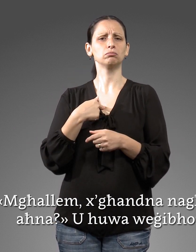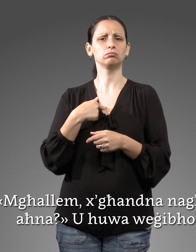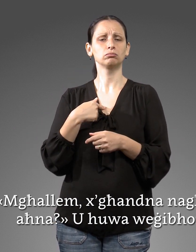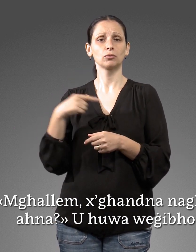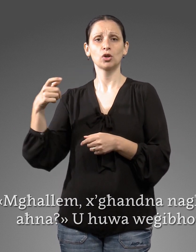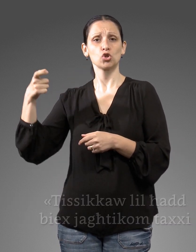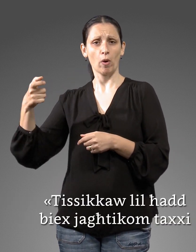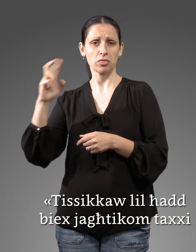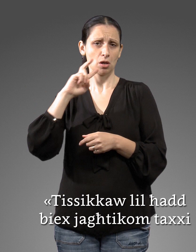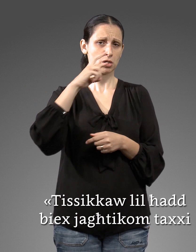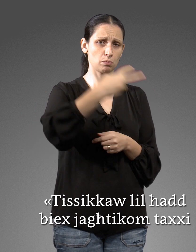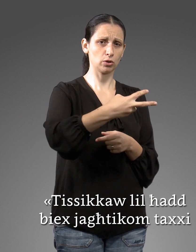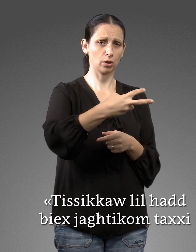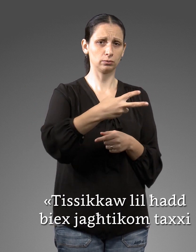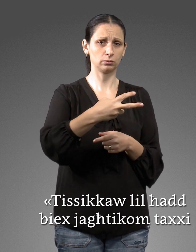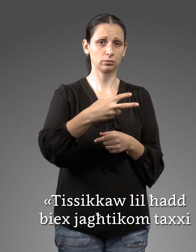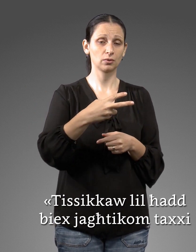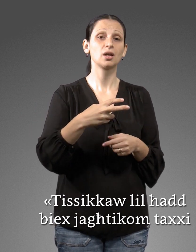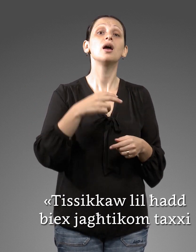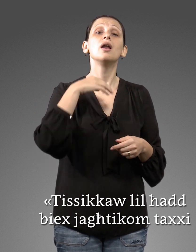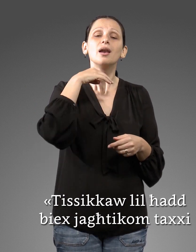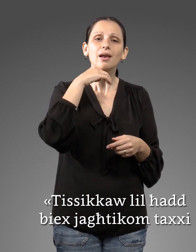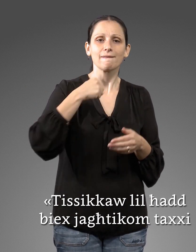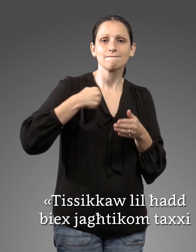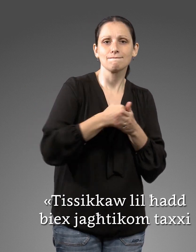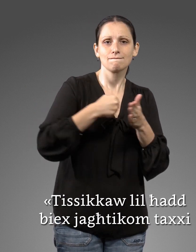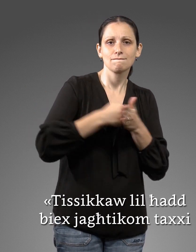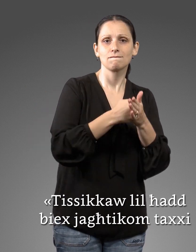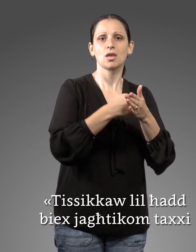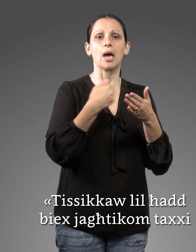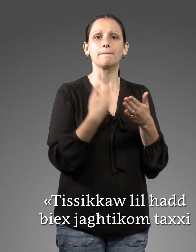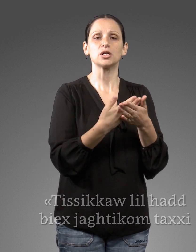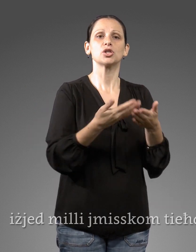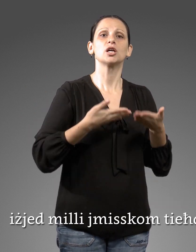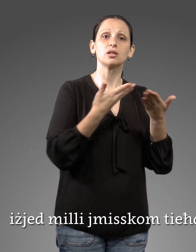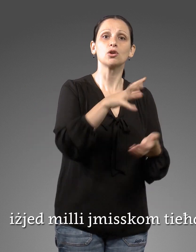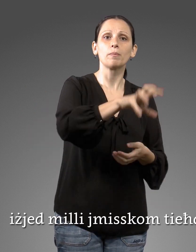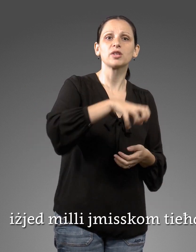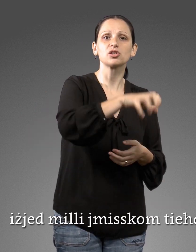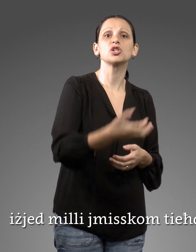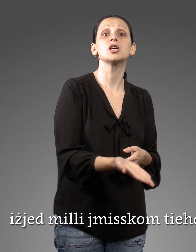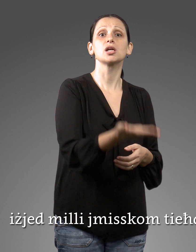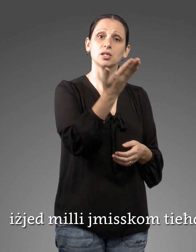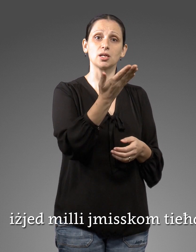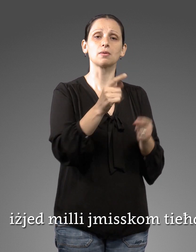għu għu għum Tiss ikkaw il-ħatt Bħix jatikom taċxi izjiet Millimiskom t-iħdu